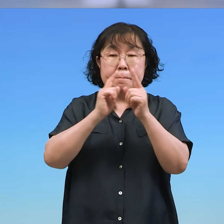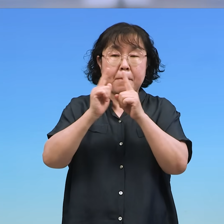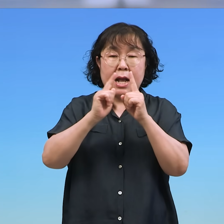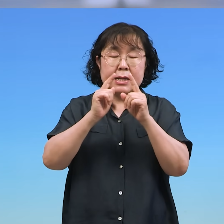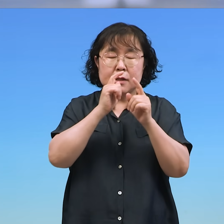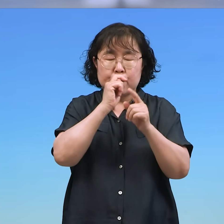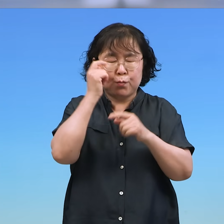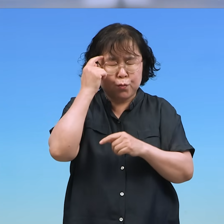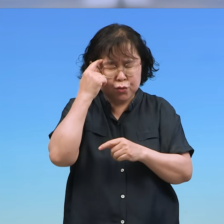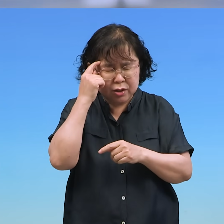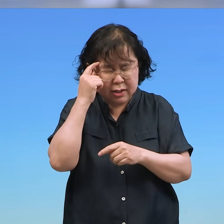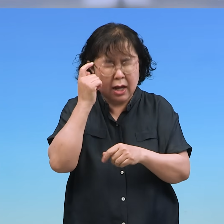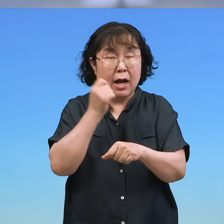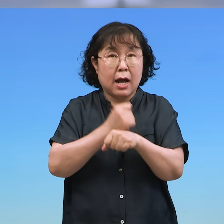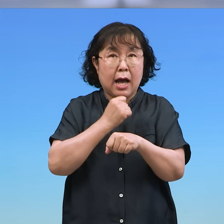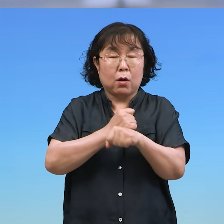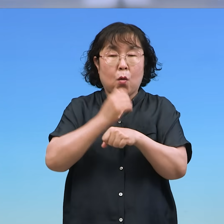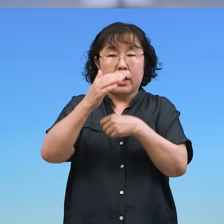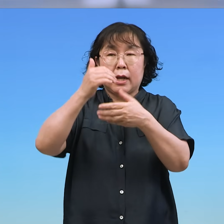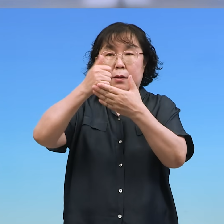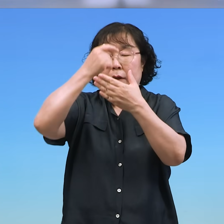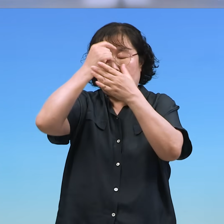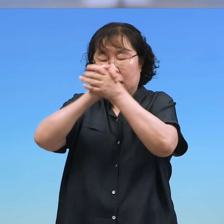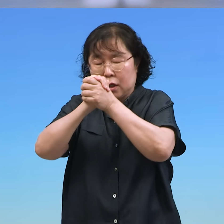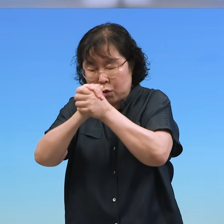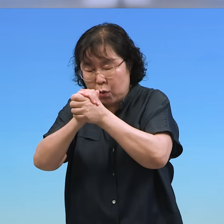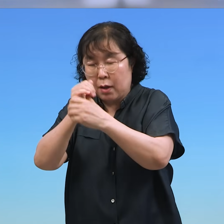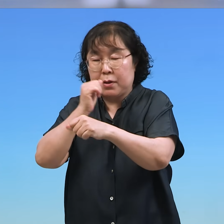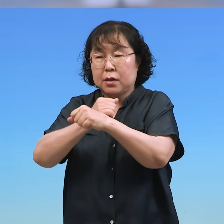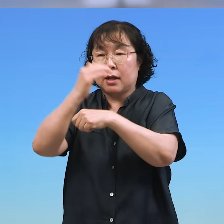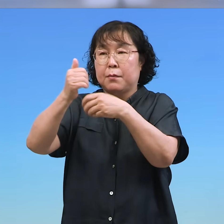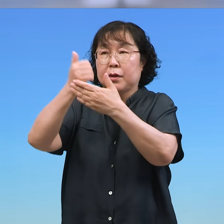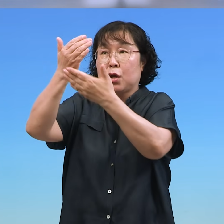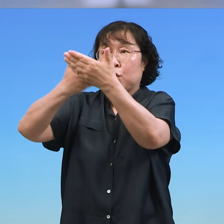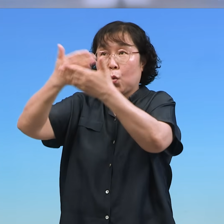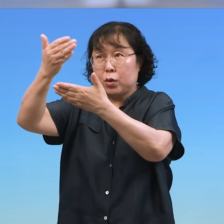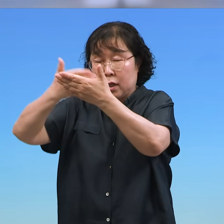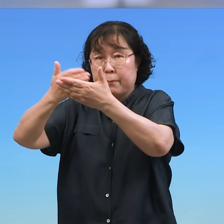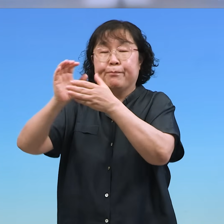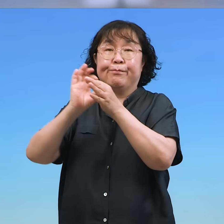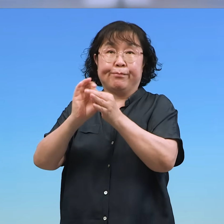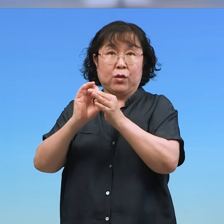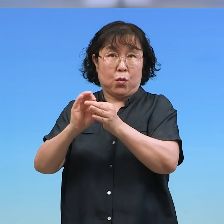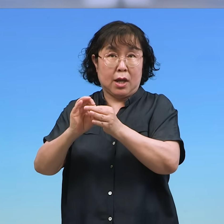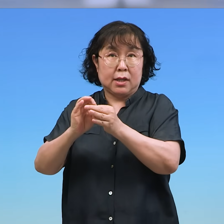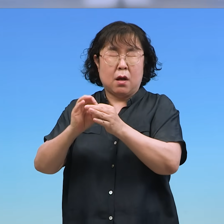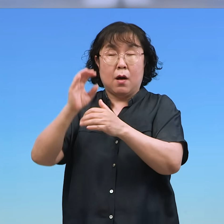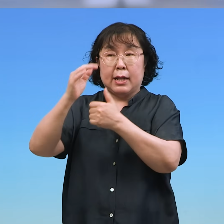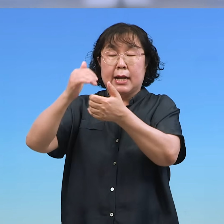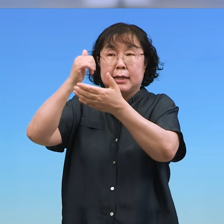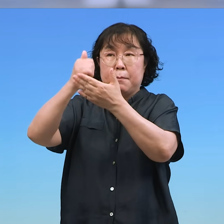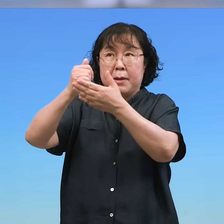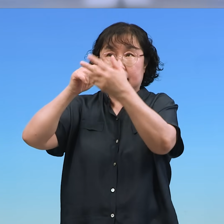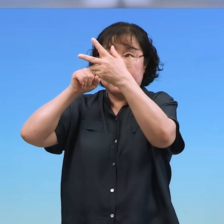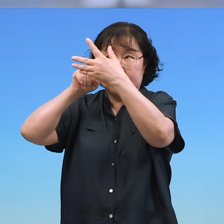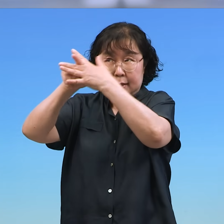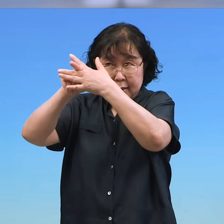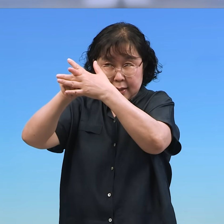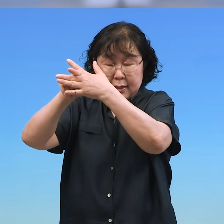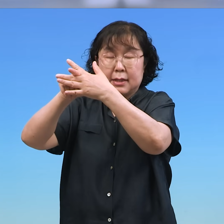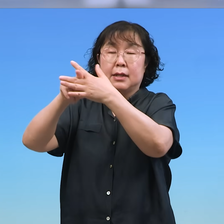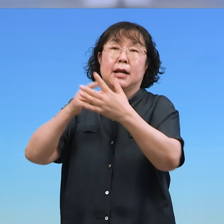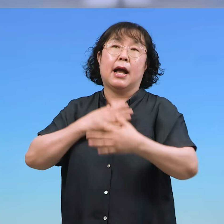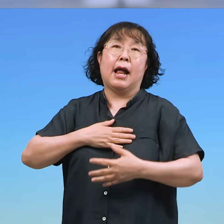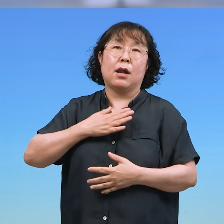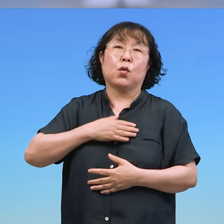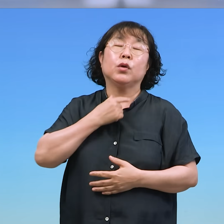아뢰면서 더 큰 그림을 그리시는 그 하나님을 바라보는 거거든요. 이렇게 엉뚱한 소리하고